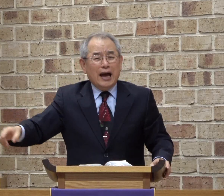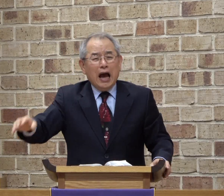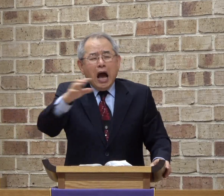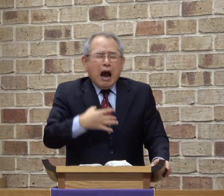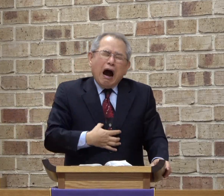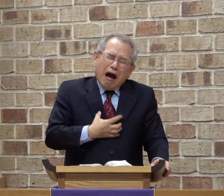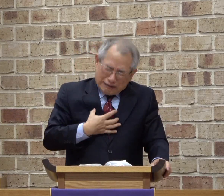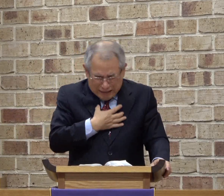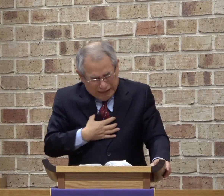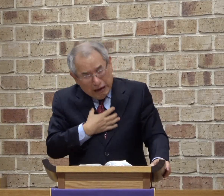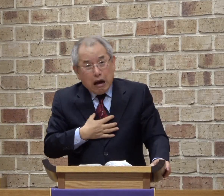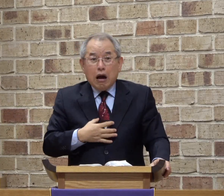영생을 얻게 하려 하심이라.